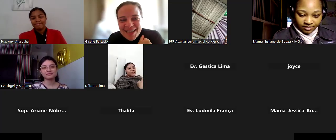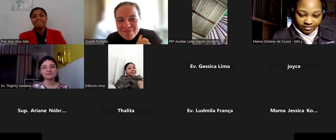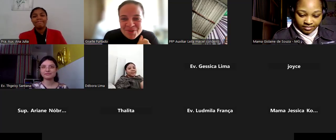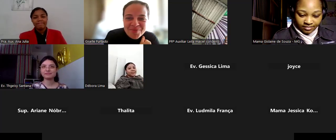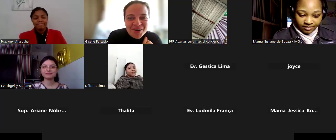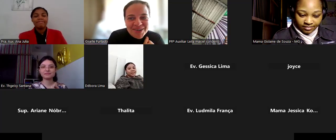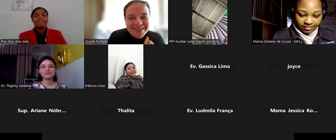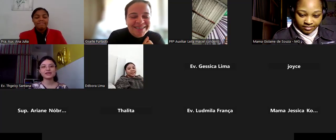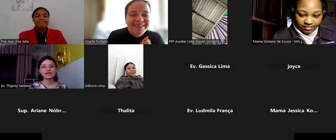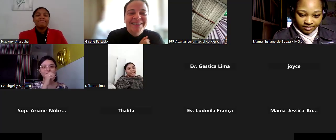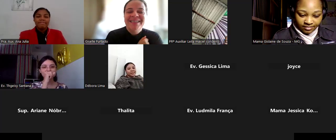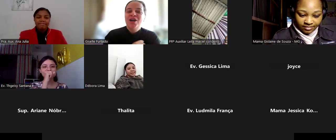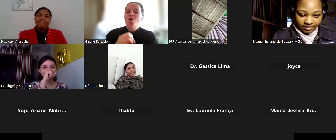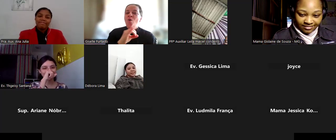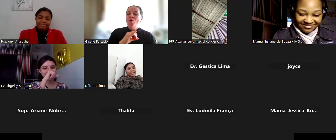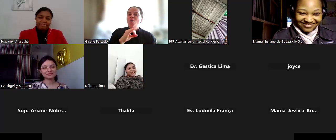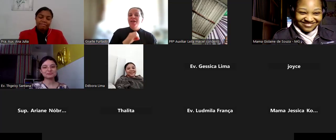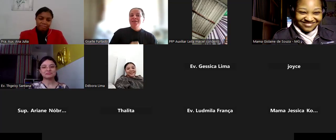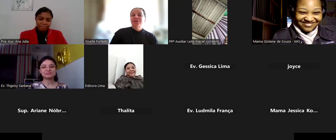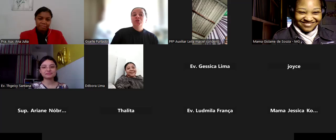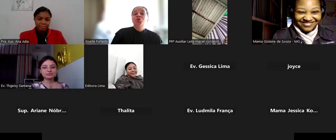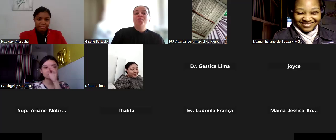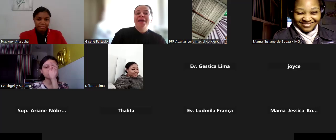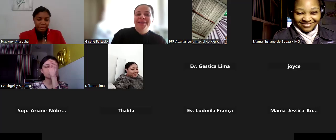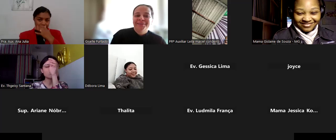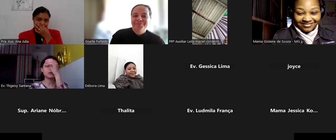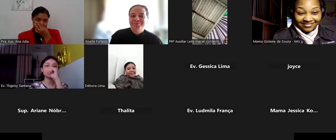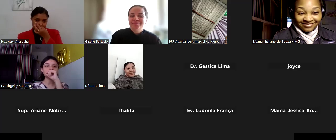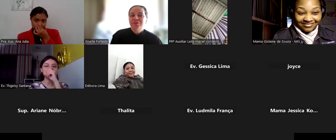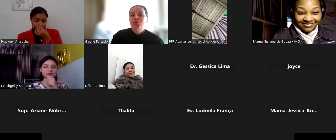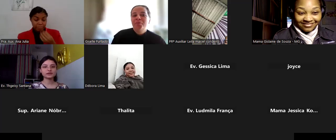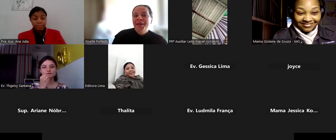sabe alguma coisa. Oi, tudo bem? Tudo bem?